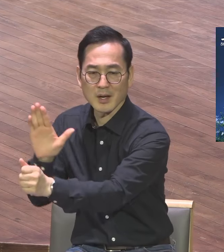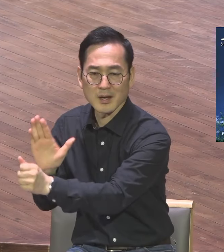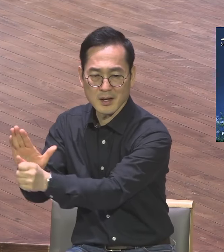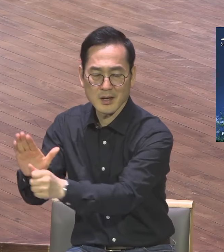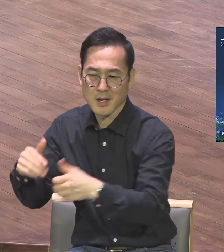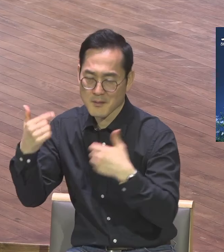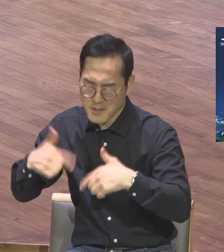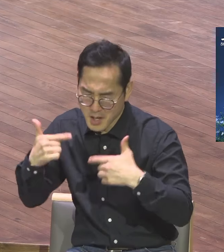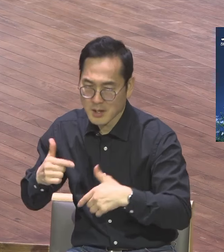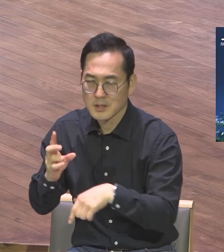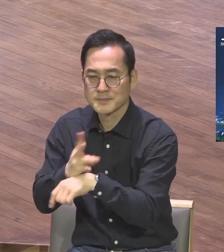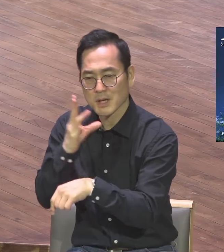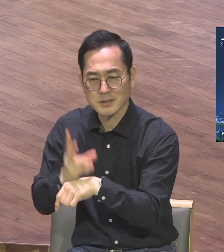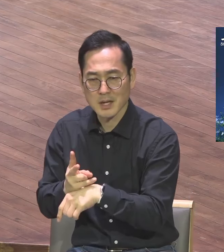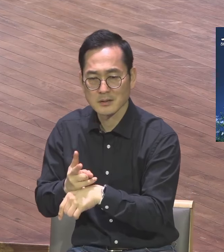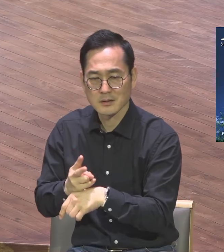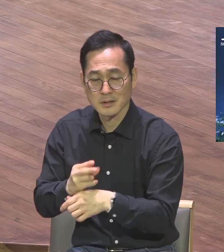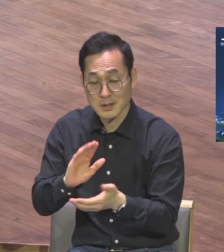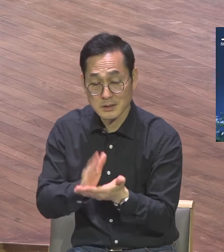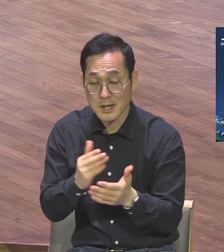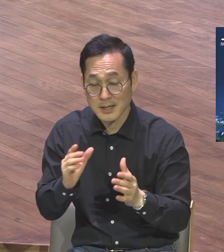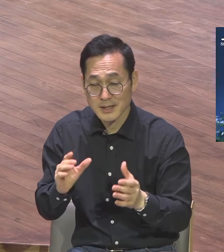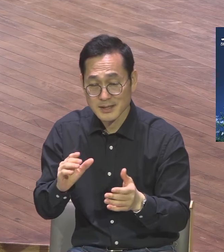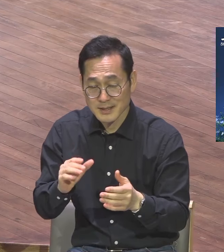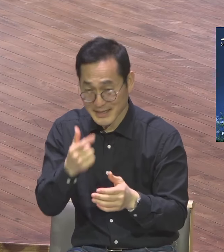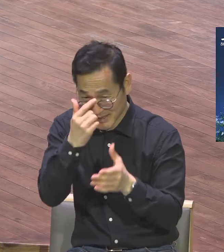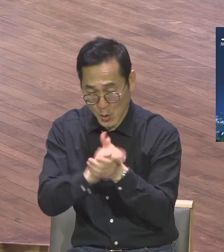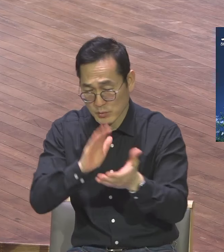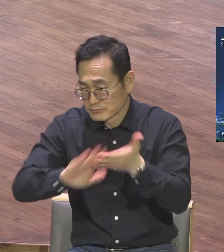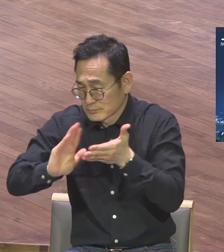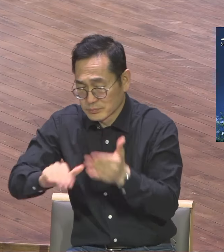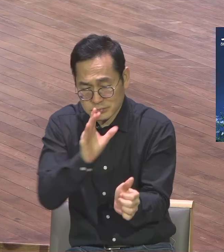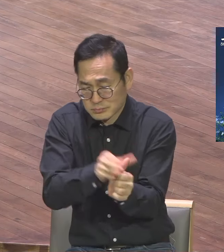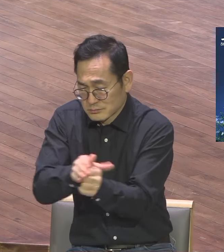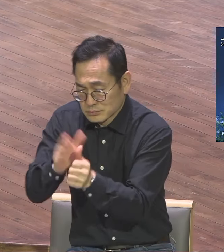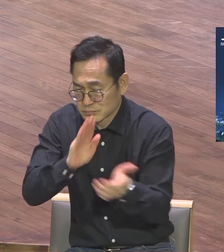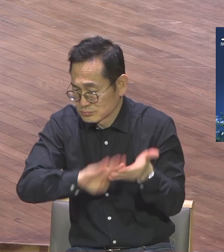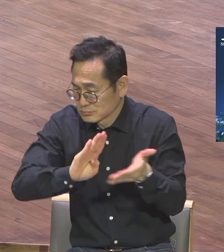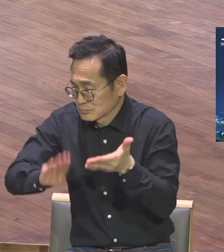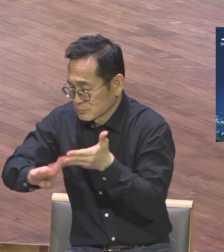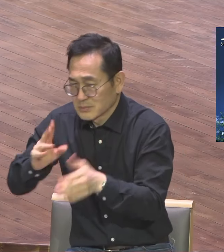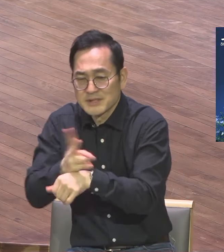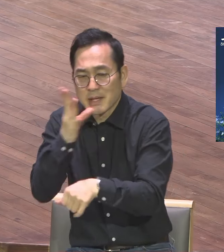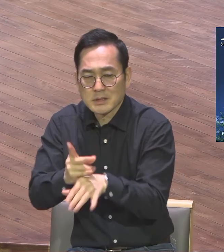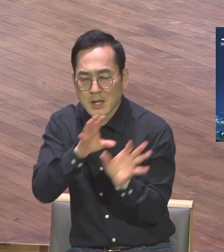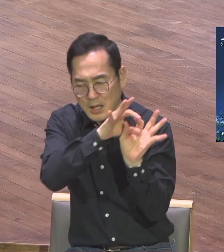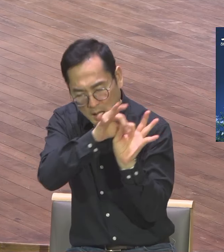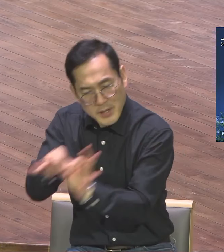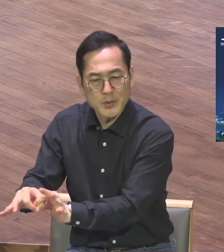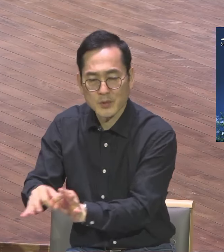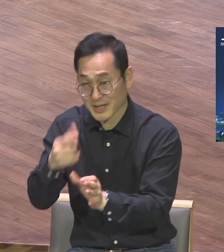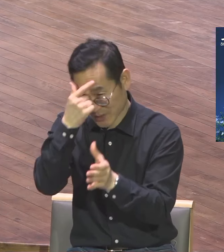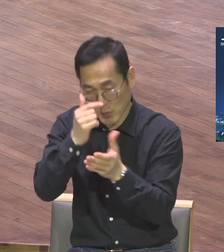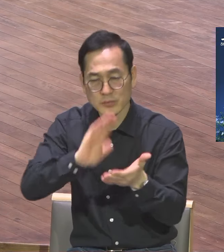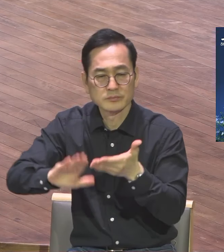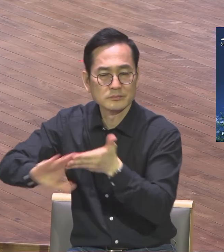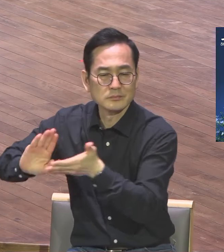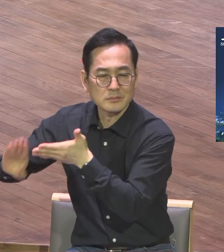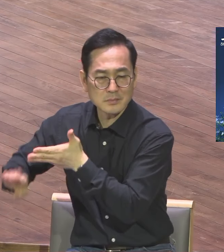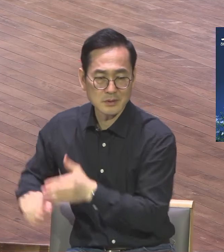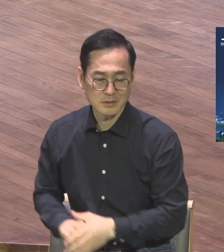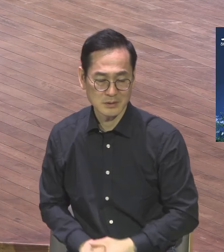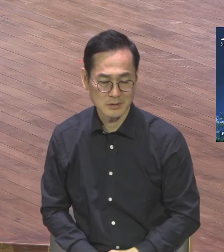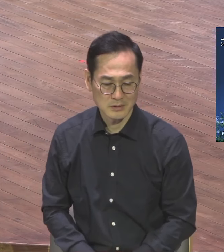24시간 하루 24시간 나누어서 24시간 리레이 기도를 계속 영적 싸움을 싸우는데 힘이